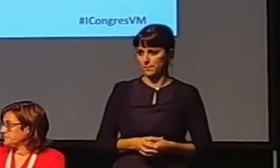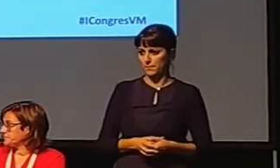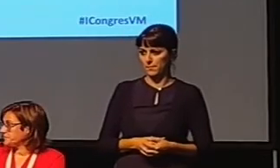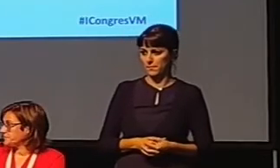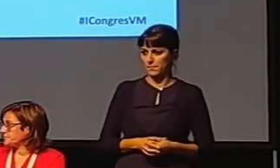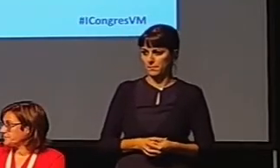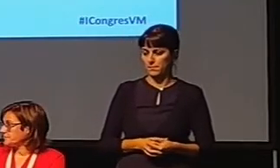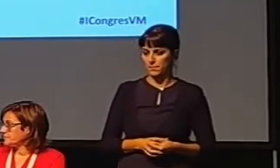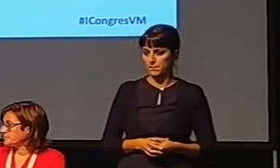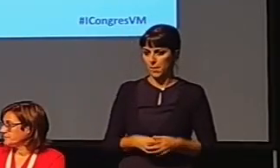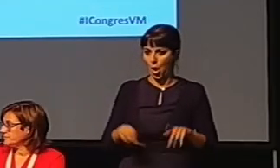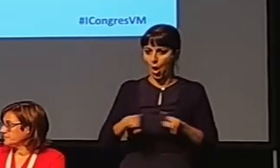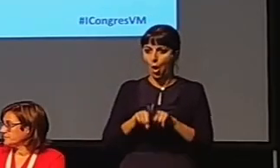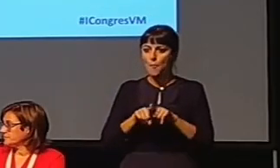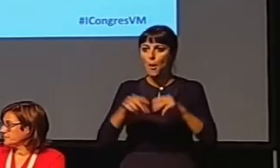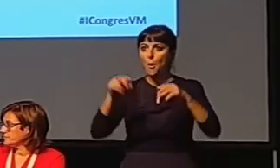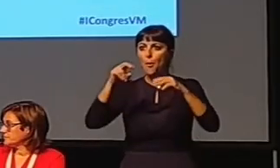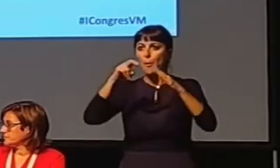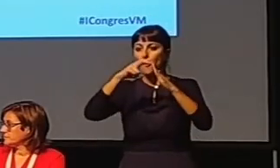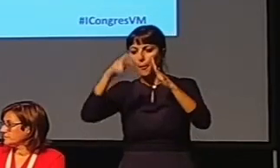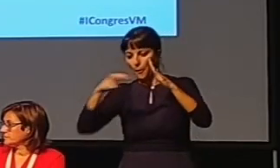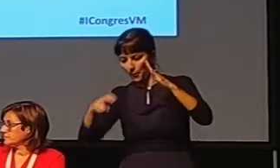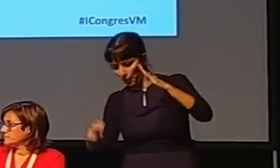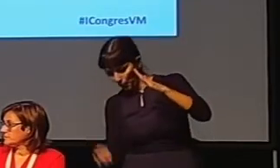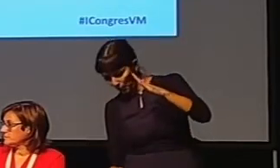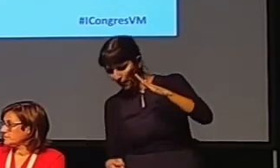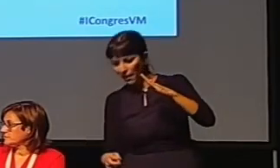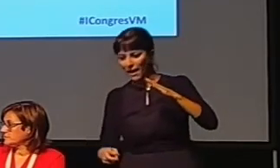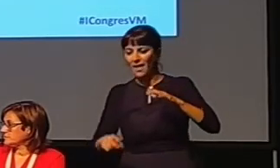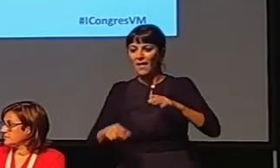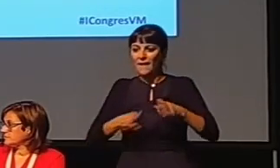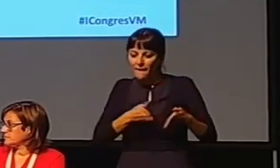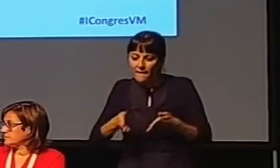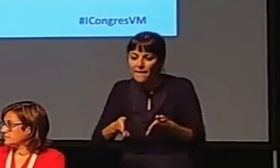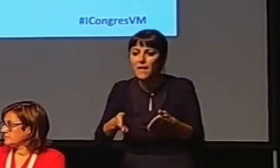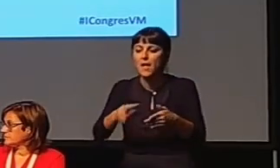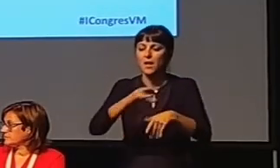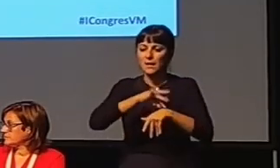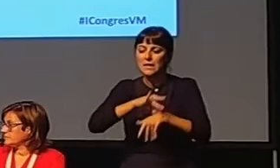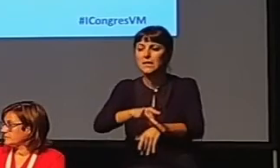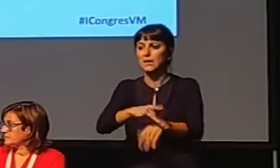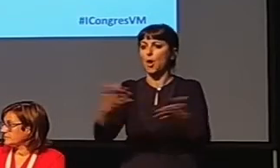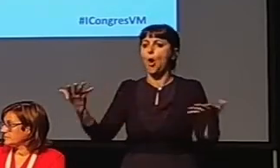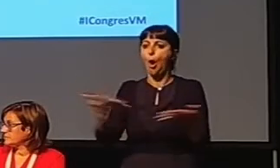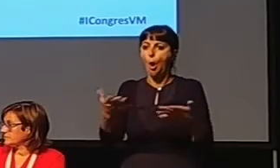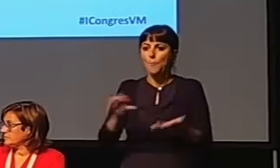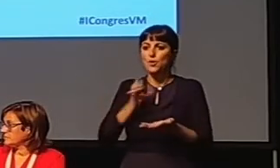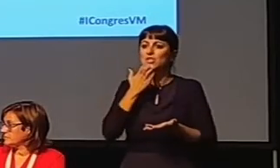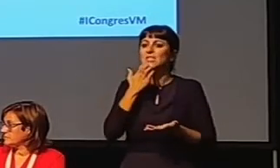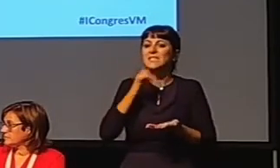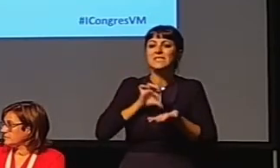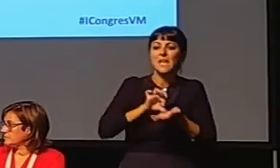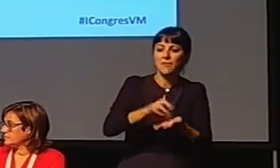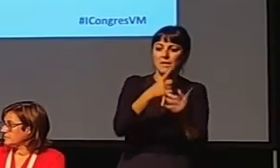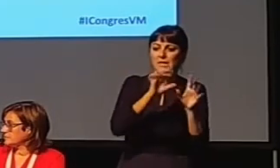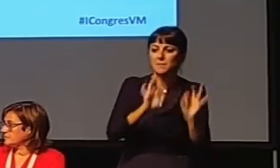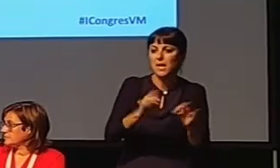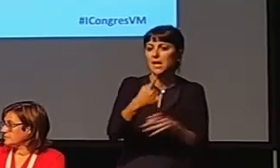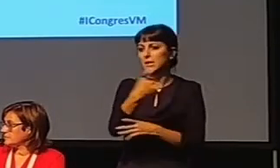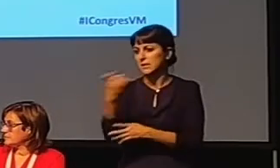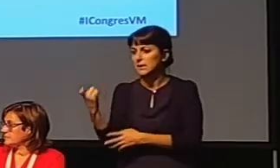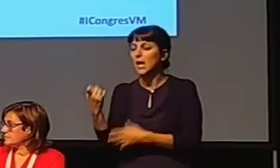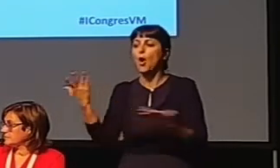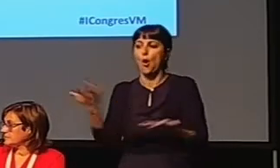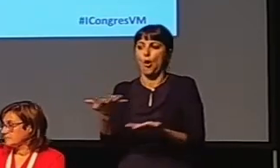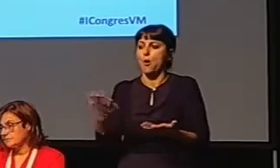més de baixar, no? De com s'articulen els circuits, com s'articulen si necessitem un servei especialitzat o com són els serveis especialitzats. Vull dir